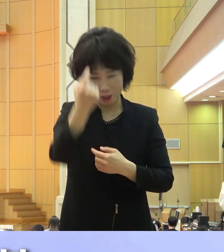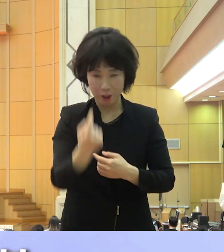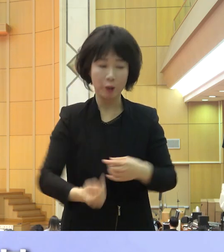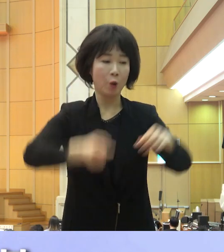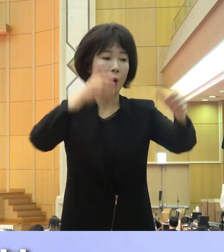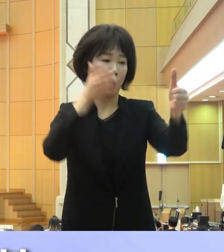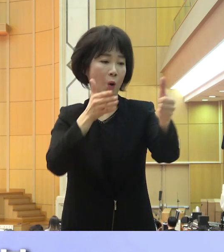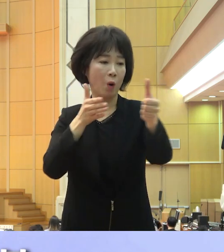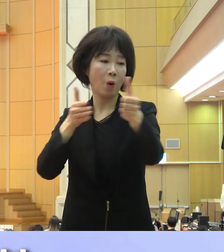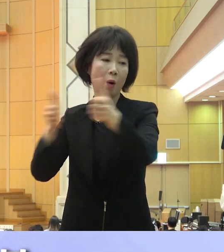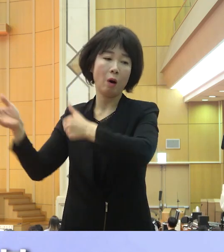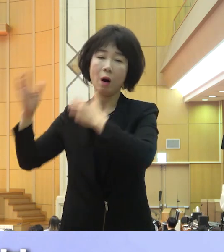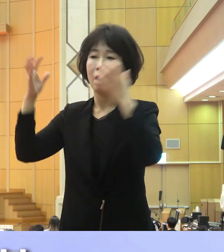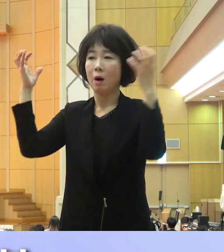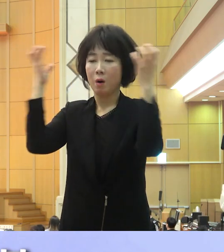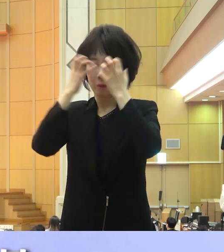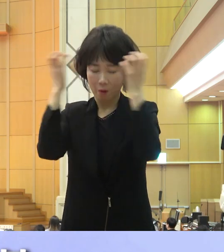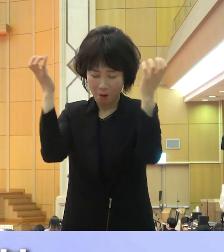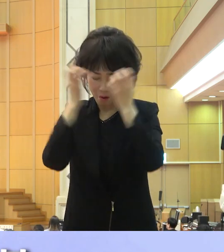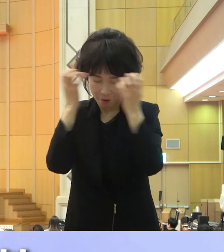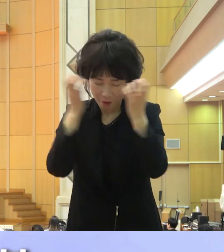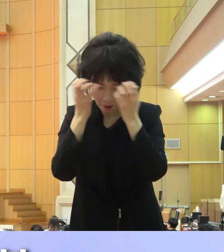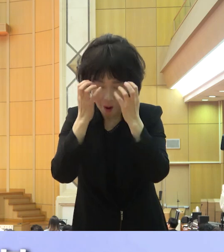예수께로 오시오.